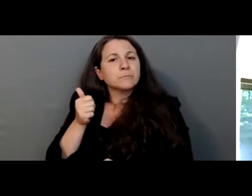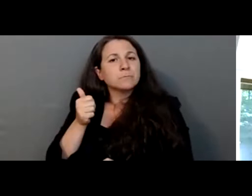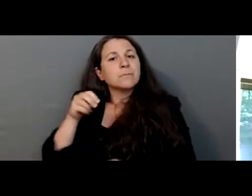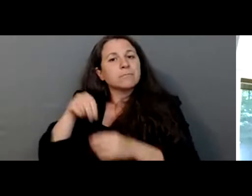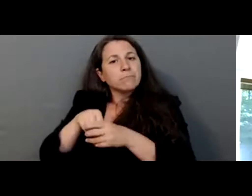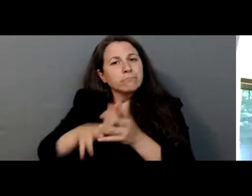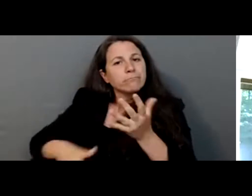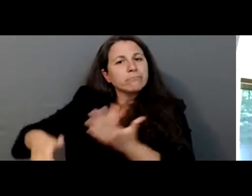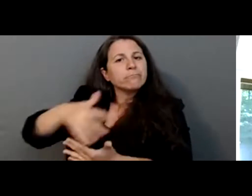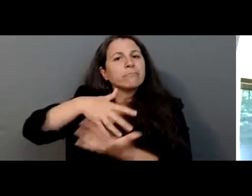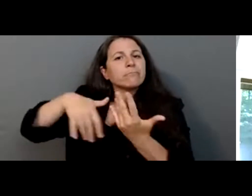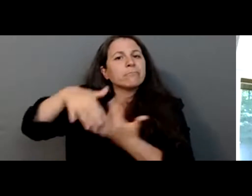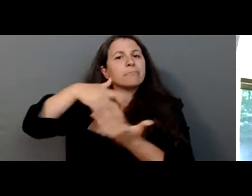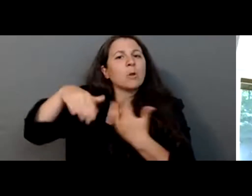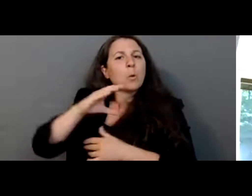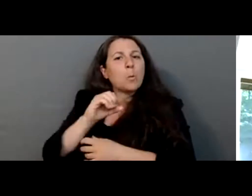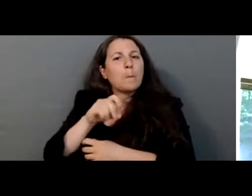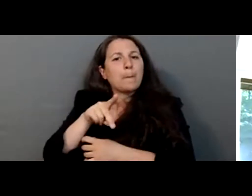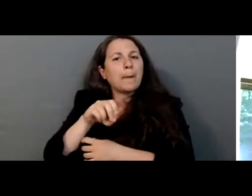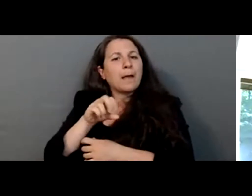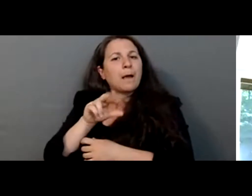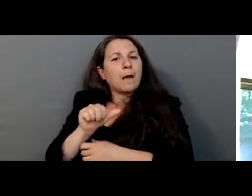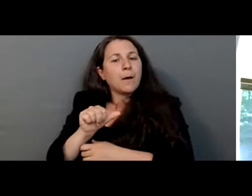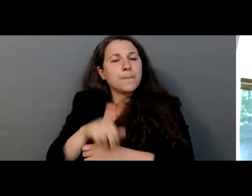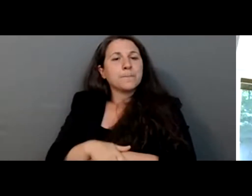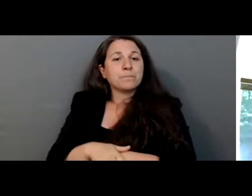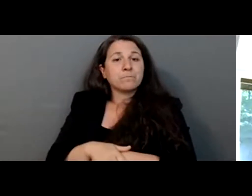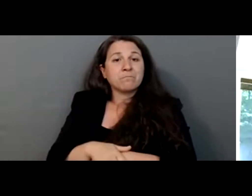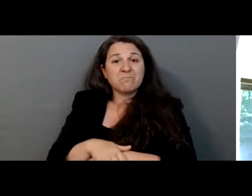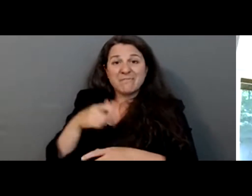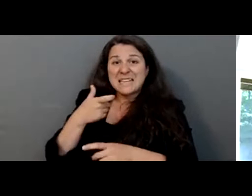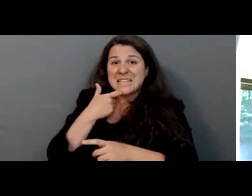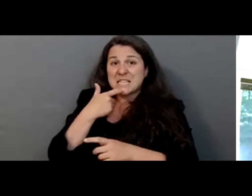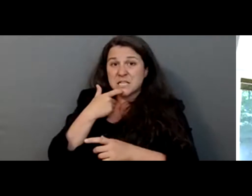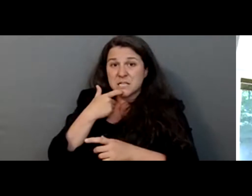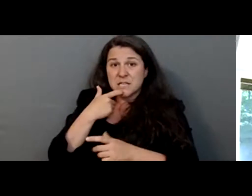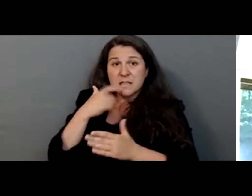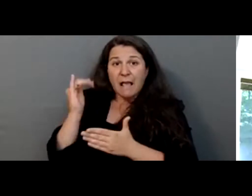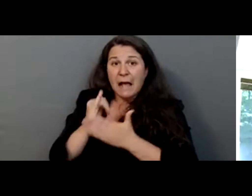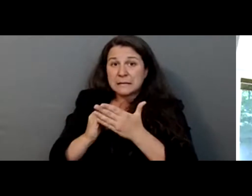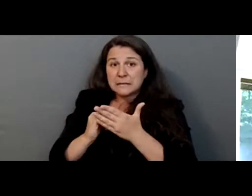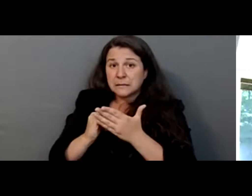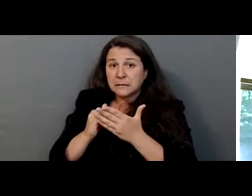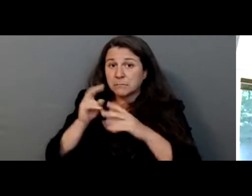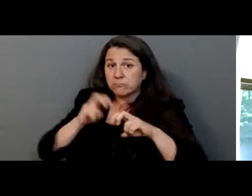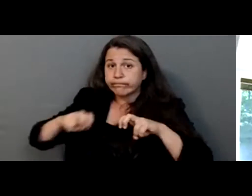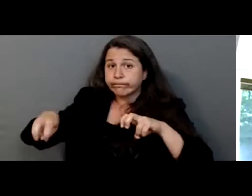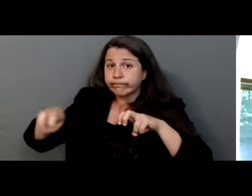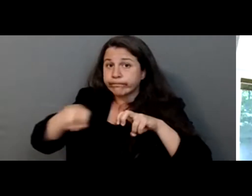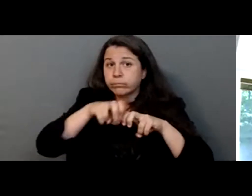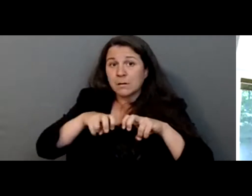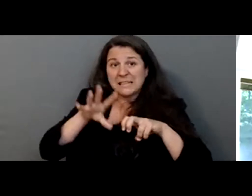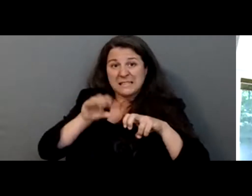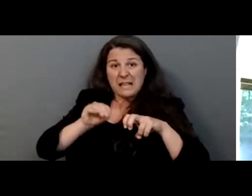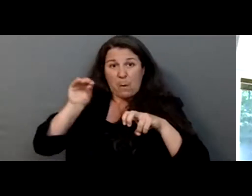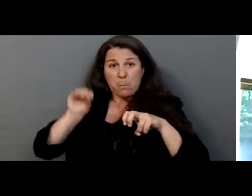aurez le plaisir d'entendre. Parmi les artistes, plus de 50% s'identifient comme personnes handicapées et participent